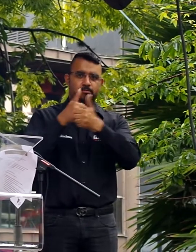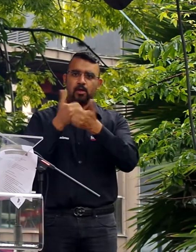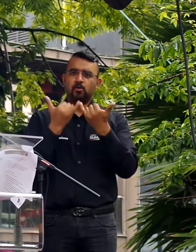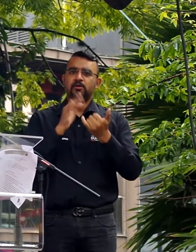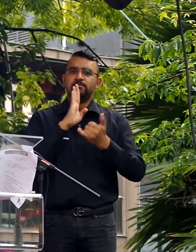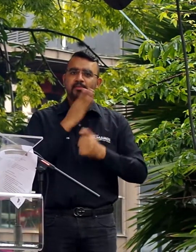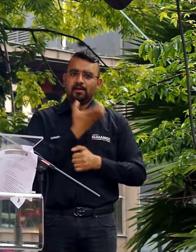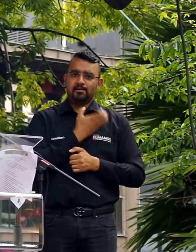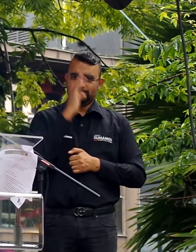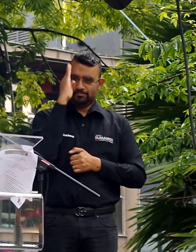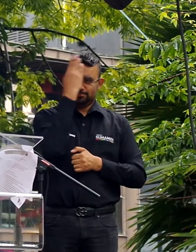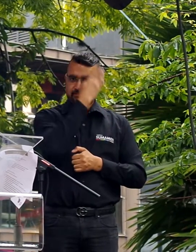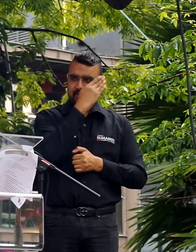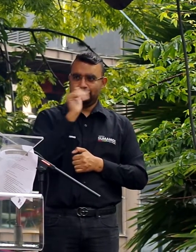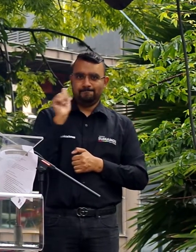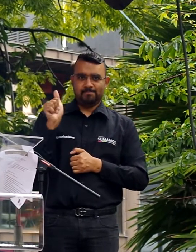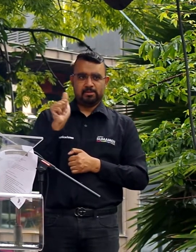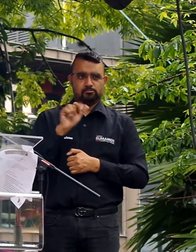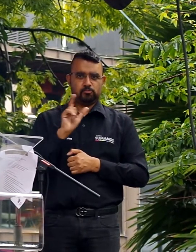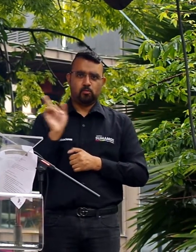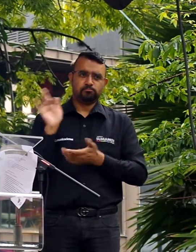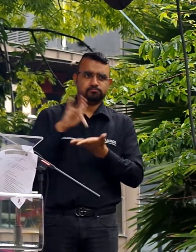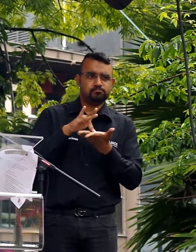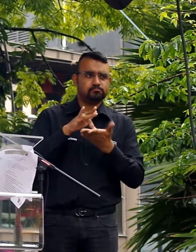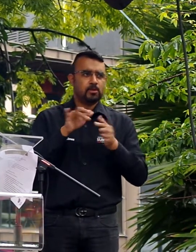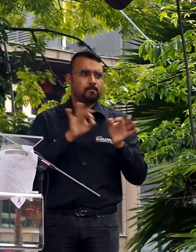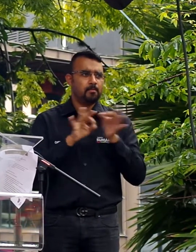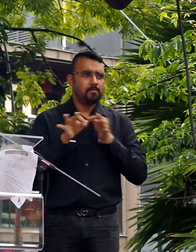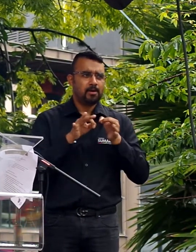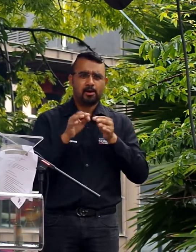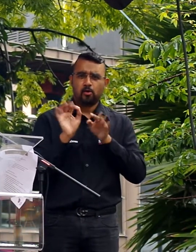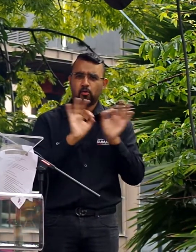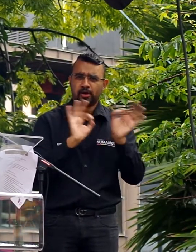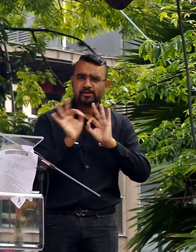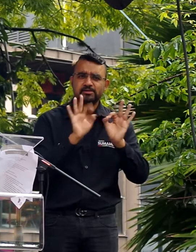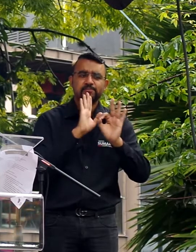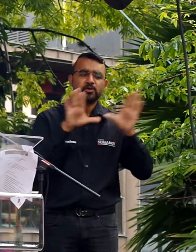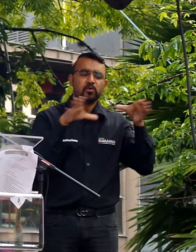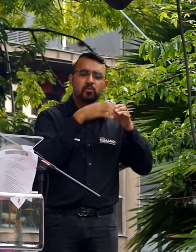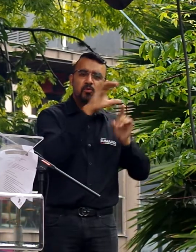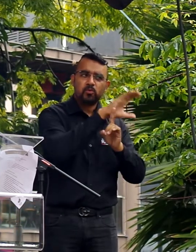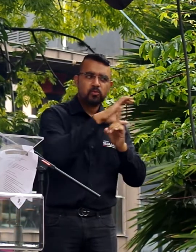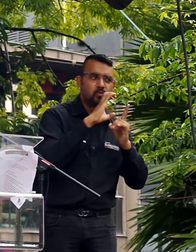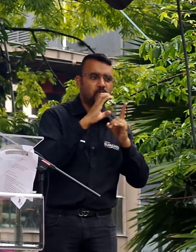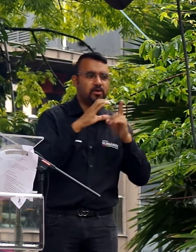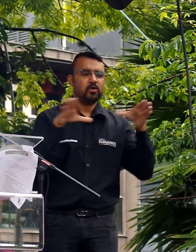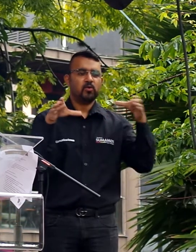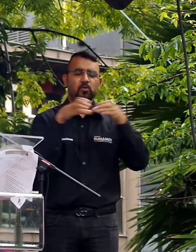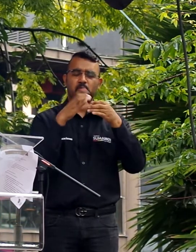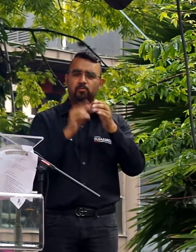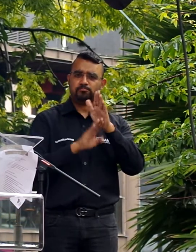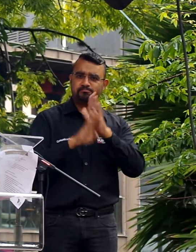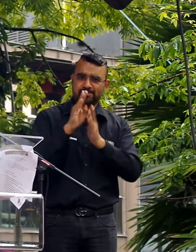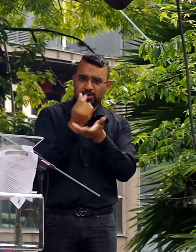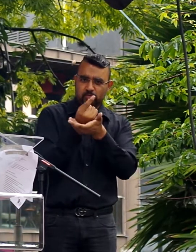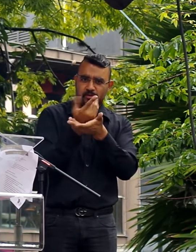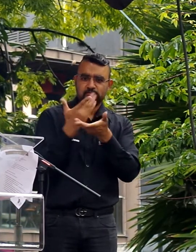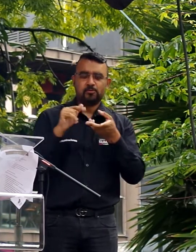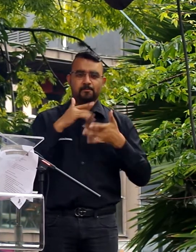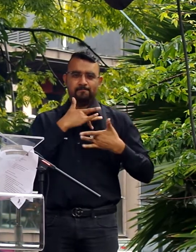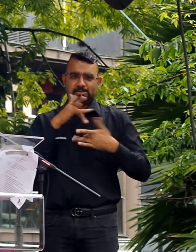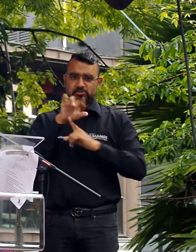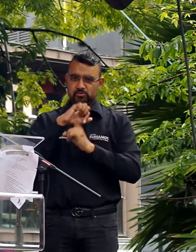alcalde Braulio Espinosa Márquez, en un trabajo articulado con las Secretarías de Cultura, desarrollo económico, bienestar